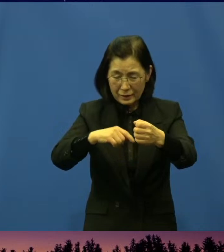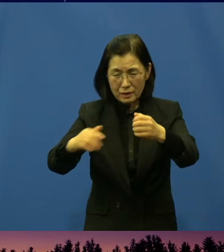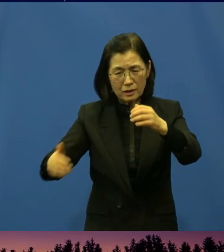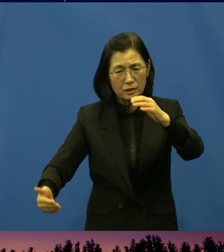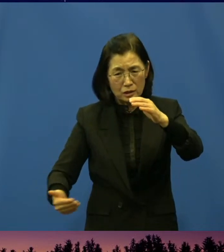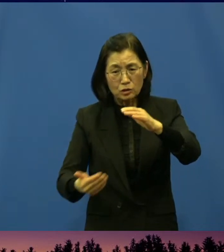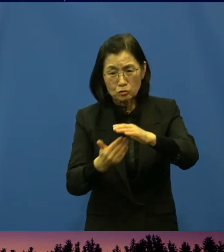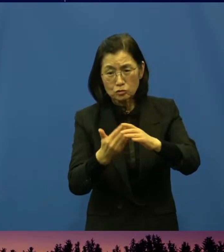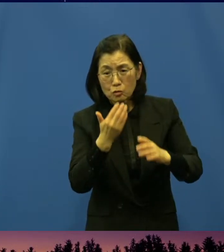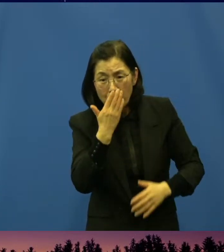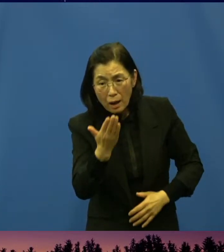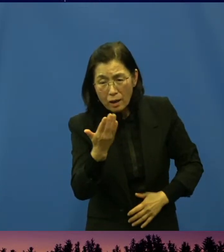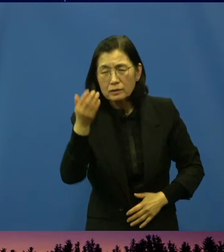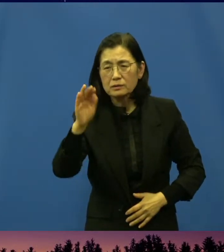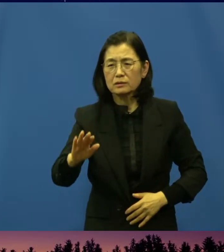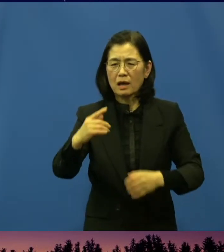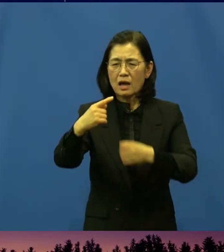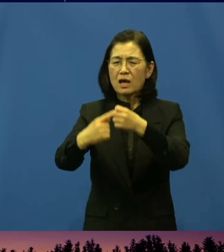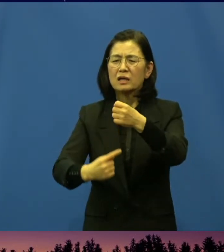돼요.